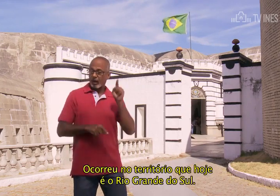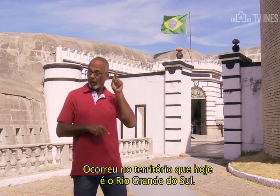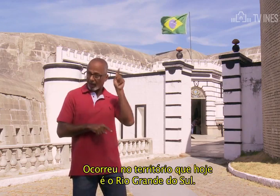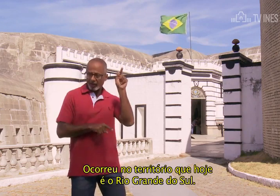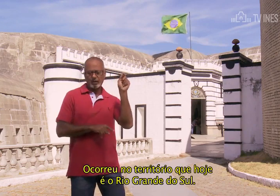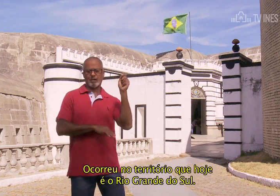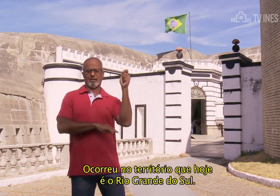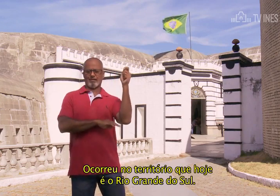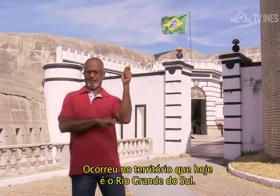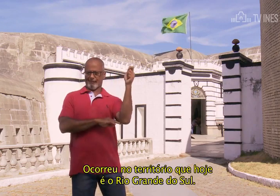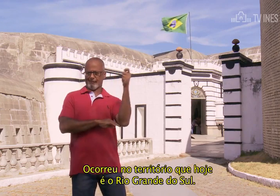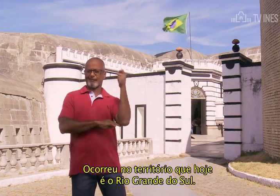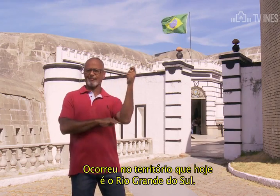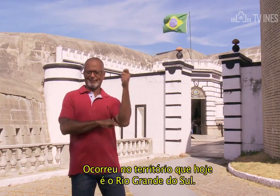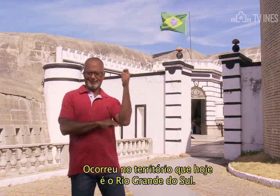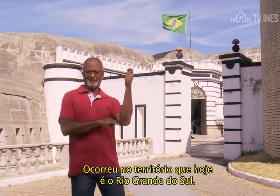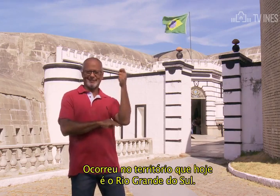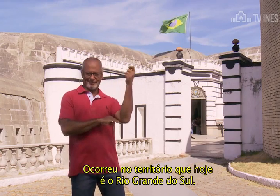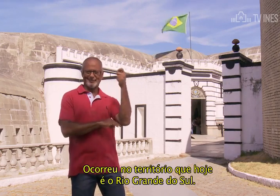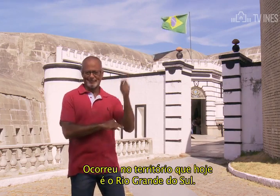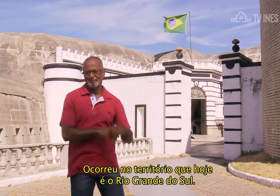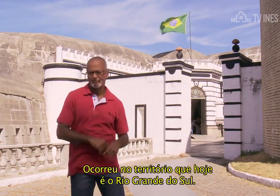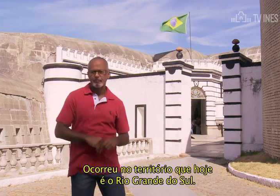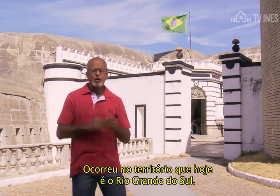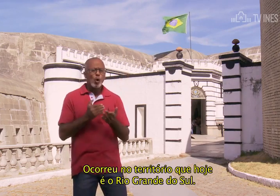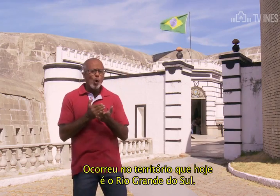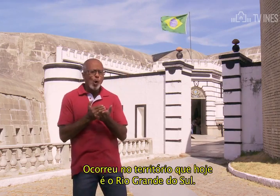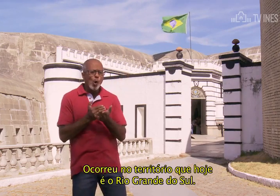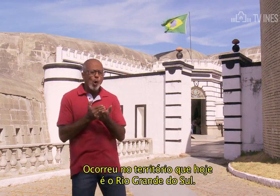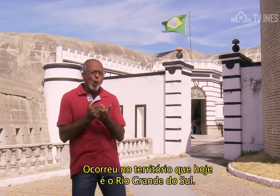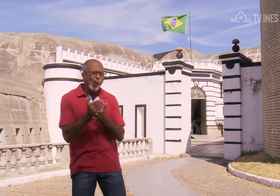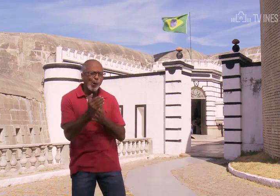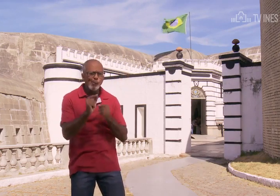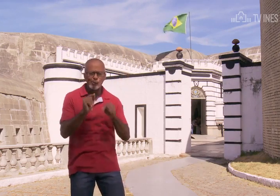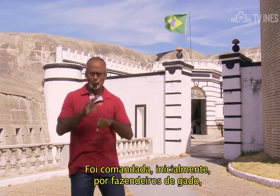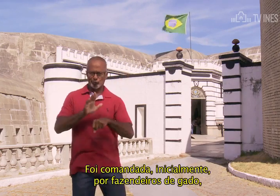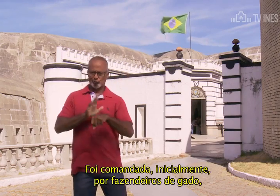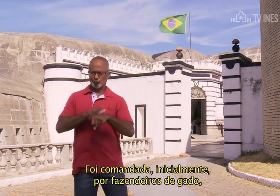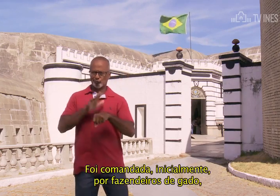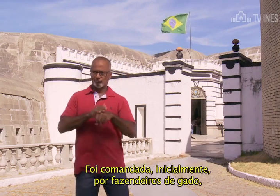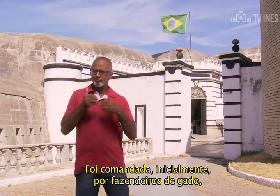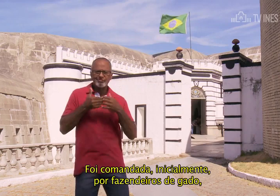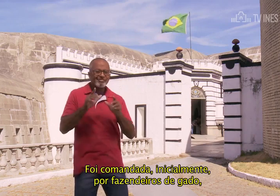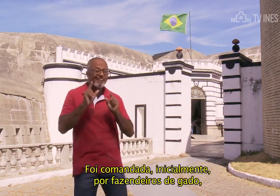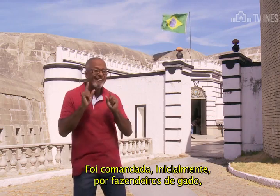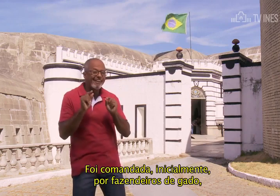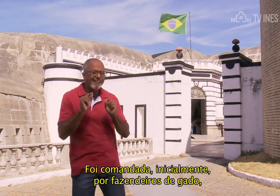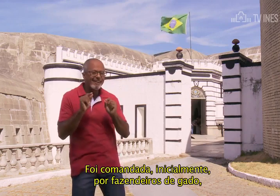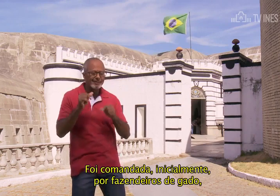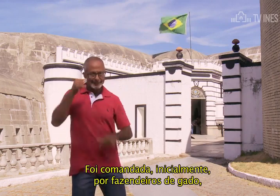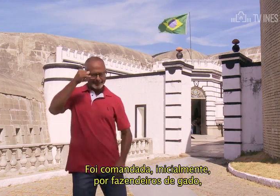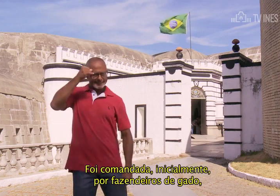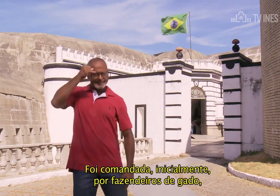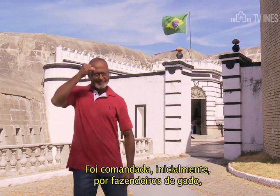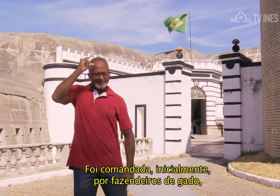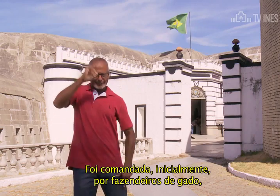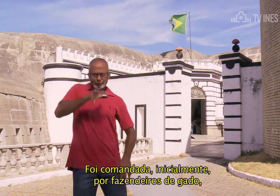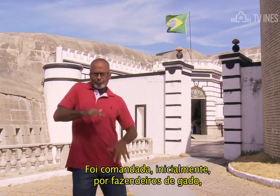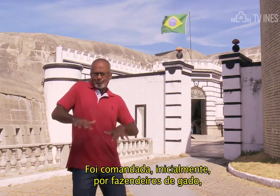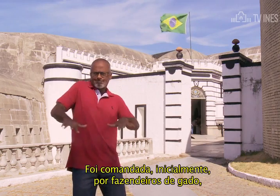Ocorreu no território que hoje é o Rio Grande do Sul. Foi comandada inicialmente por fazendeiros